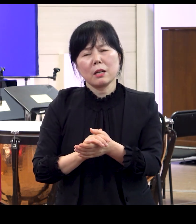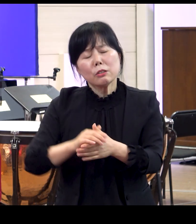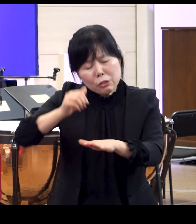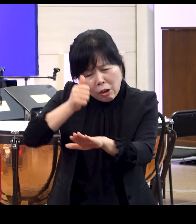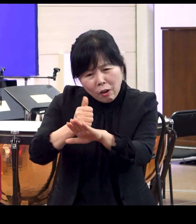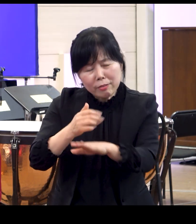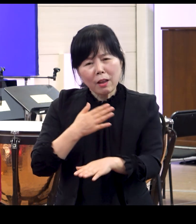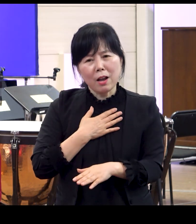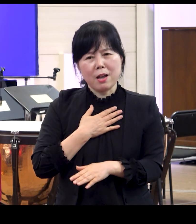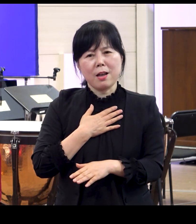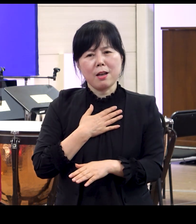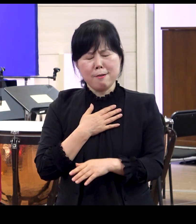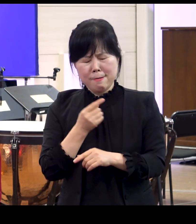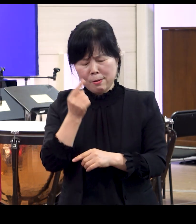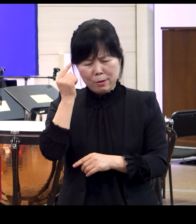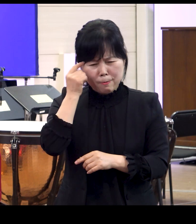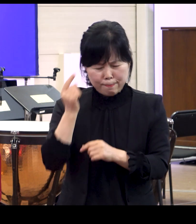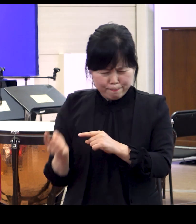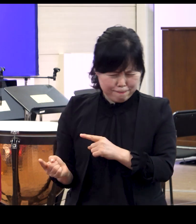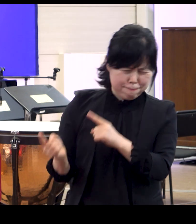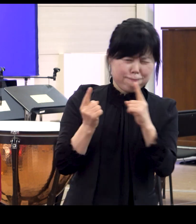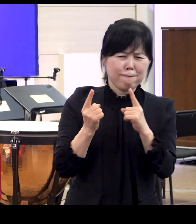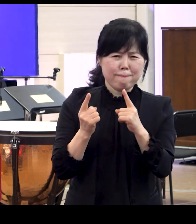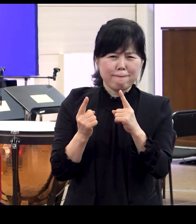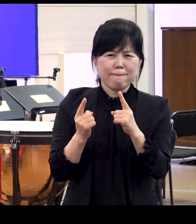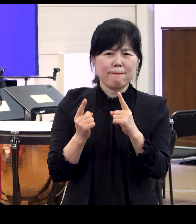그리고 나는 그 찬양 통해 살아나는 거죠.